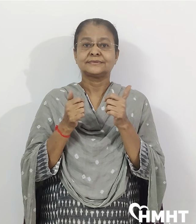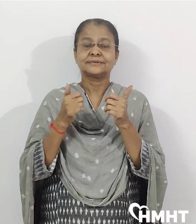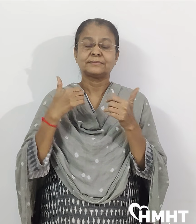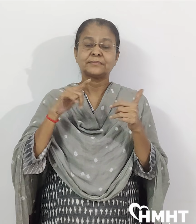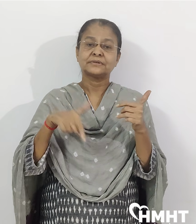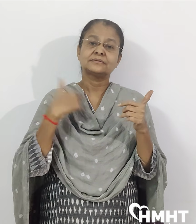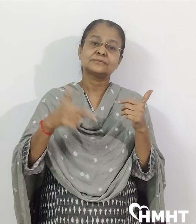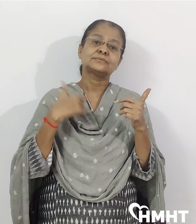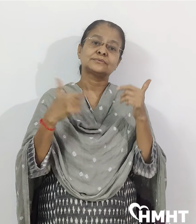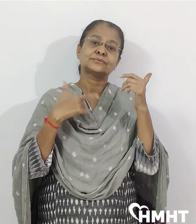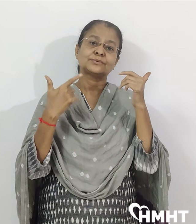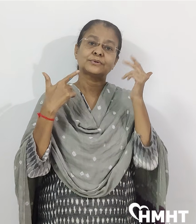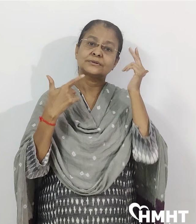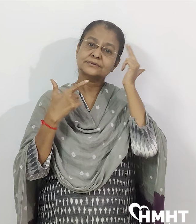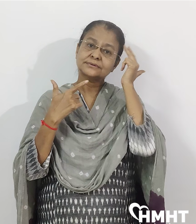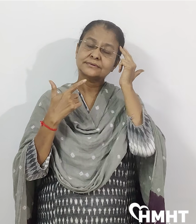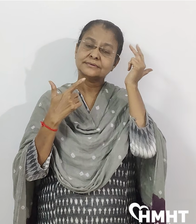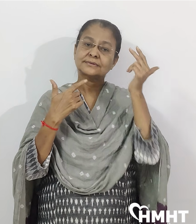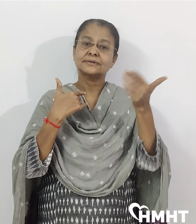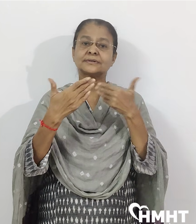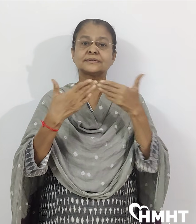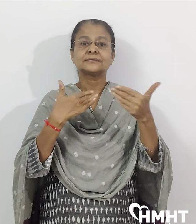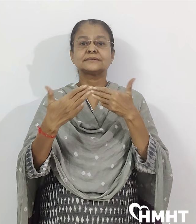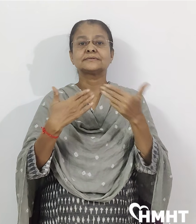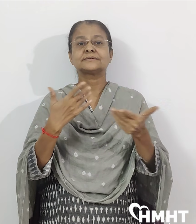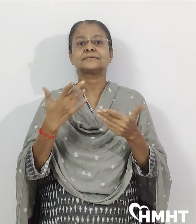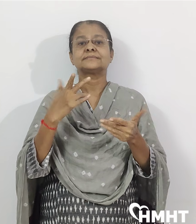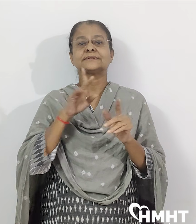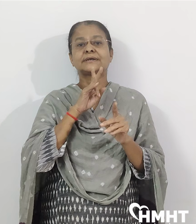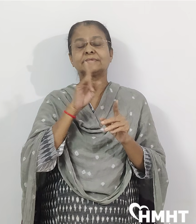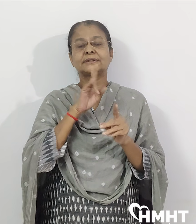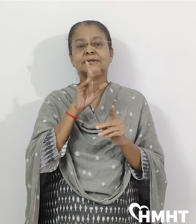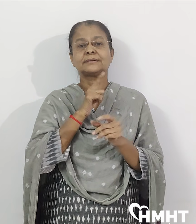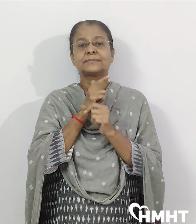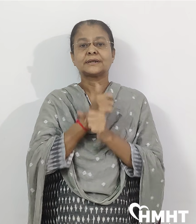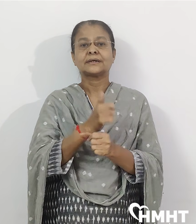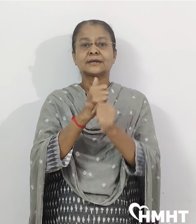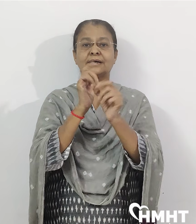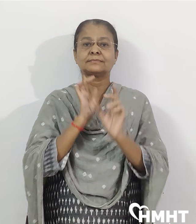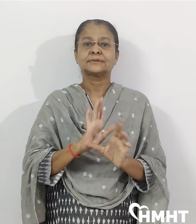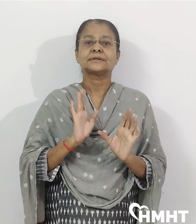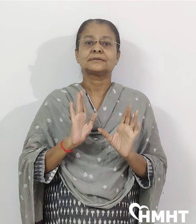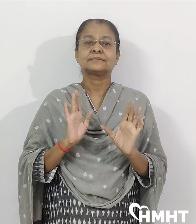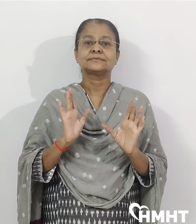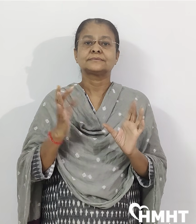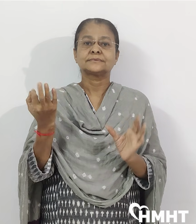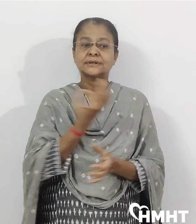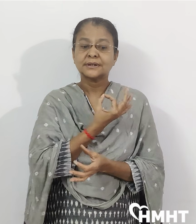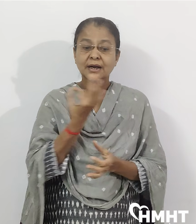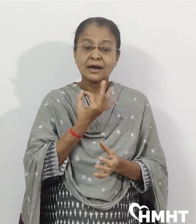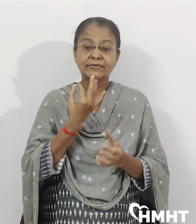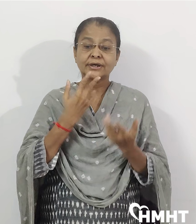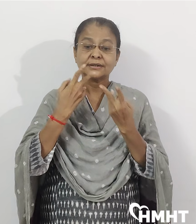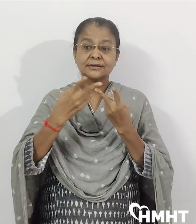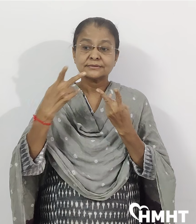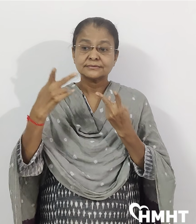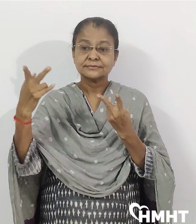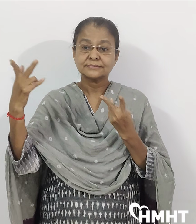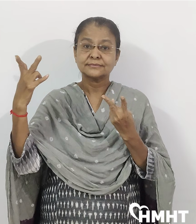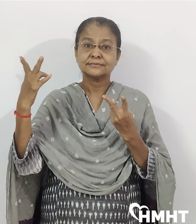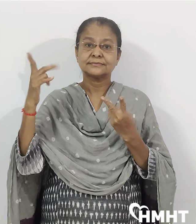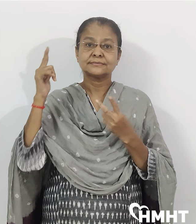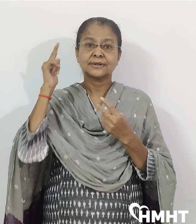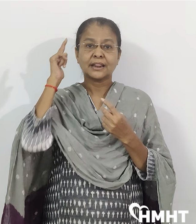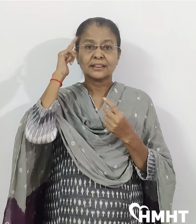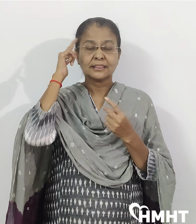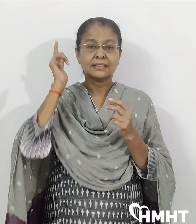વાતાવરણ? હે ના, પણ થઈ જાય ગુસ્સો એમ. હા, એટલે ધીમે ધીમે સમજવાનું કે આ સમજાવીને કામ લો, અને બની શકે તો